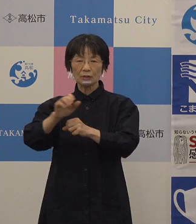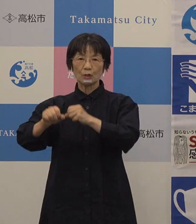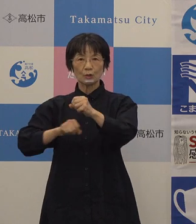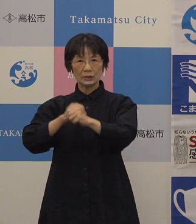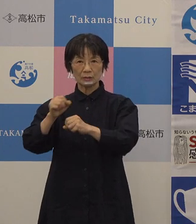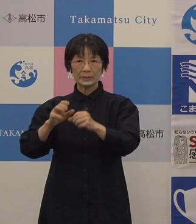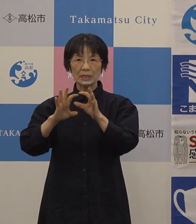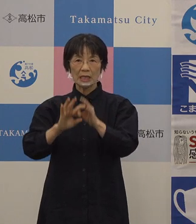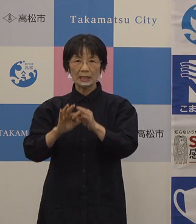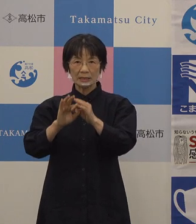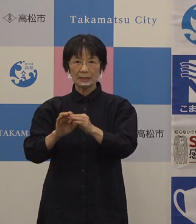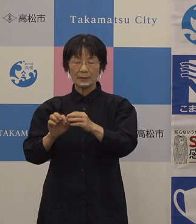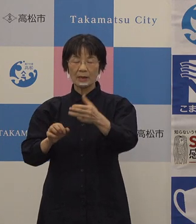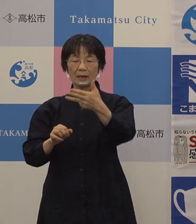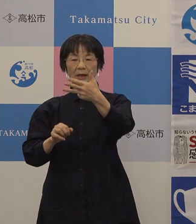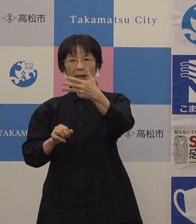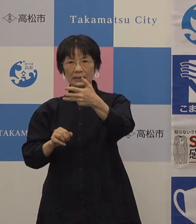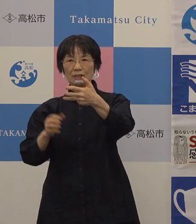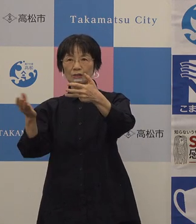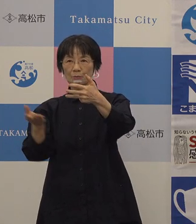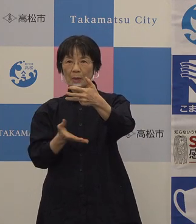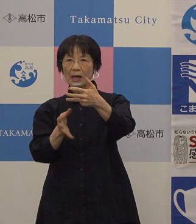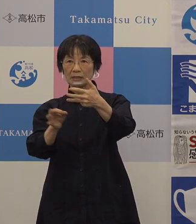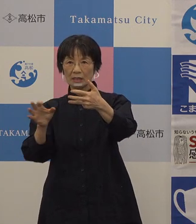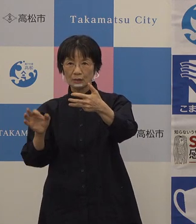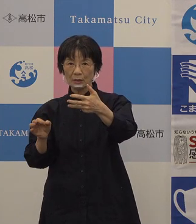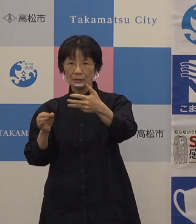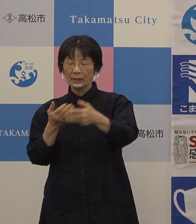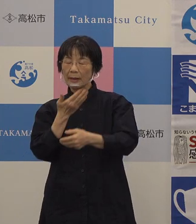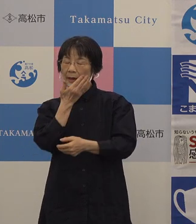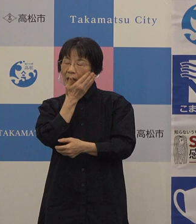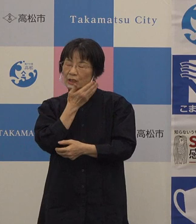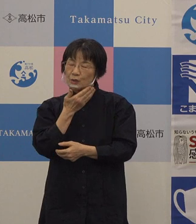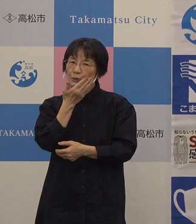ては、8割近い方が重要、やや重要